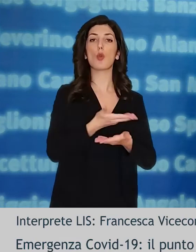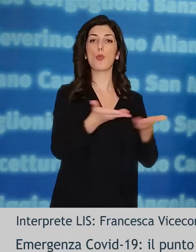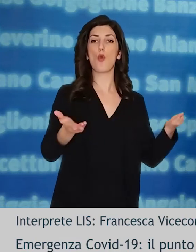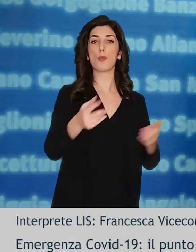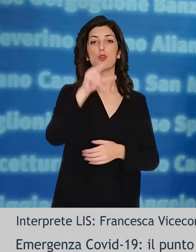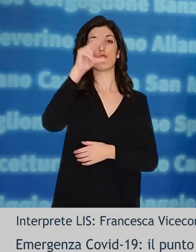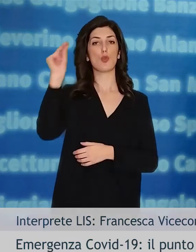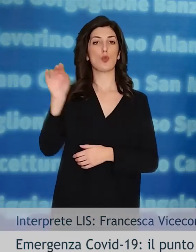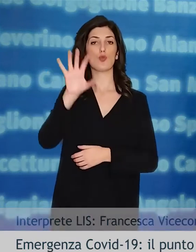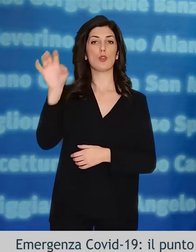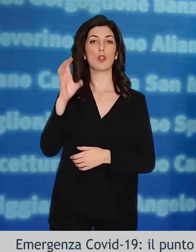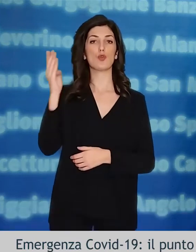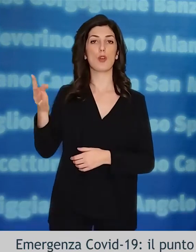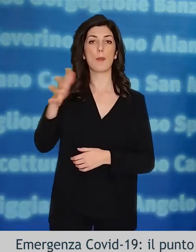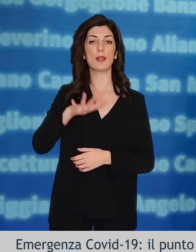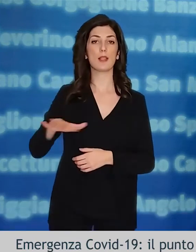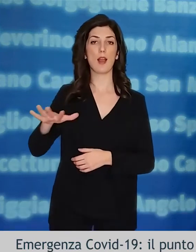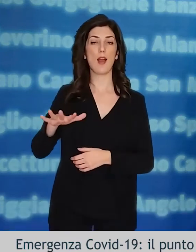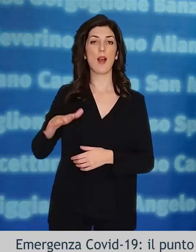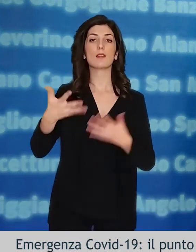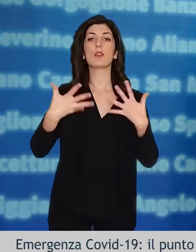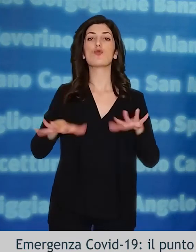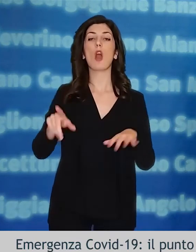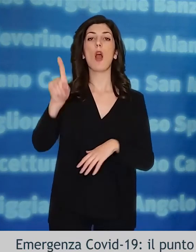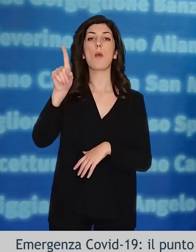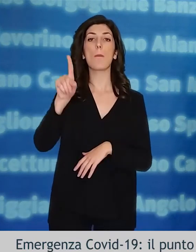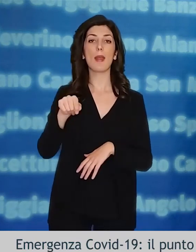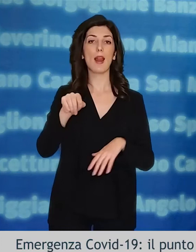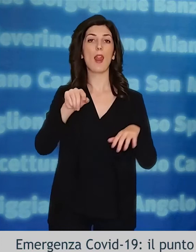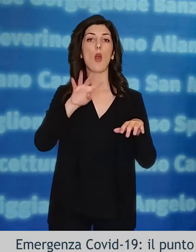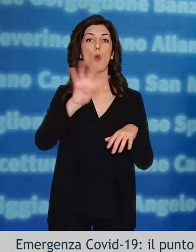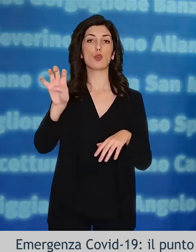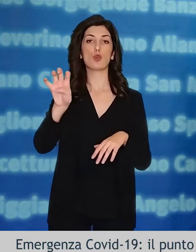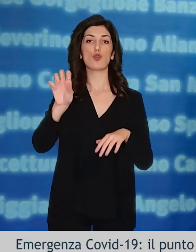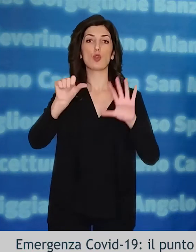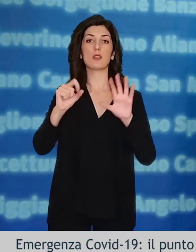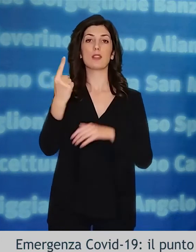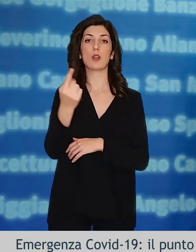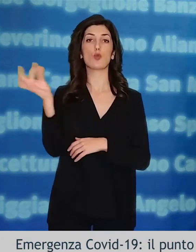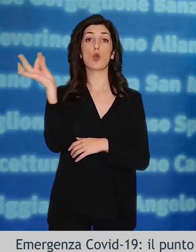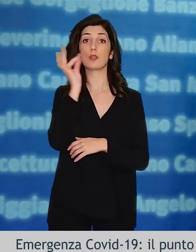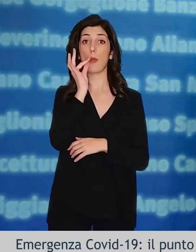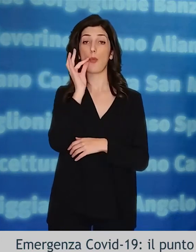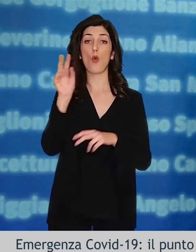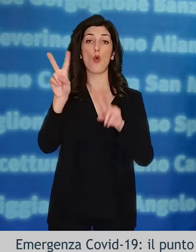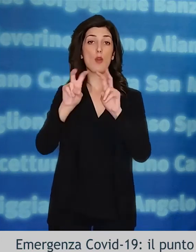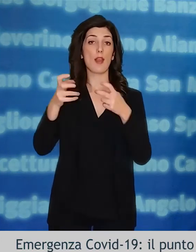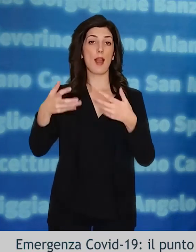presso strutture ospedaliere pubbliche convenzionate della Regione Basilicata sono stati complessivamente processati 1